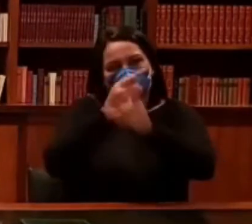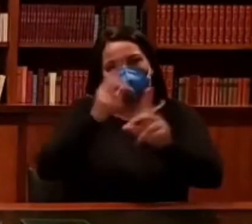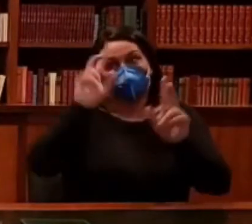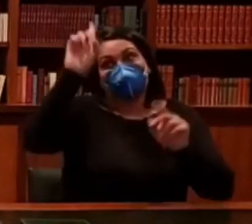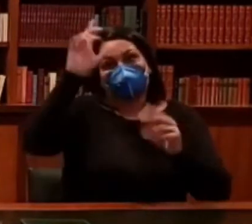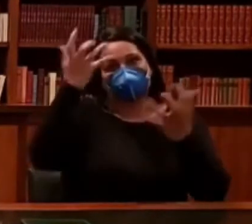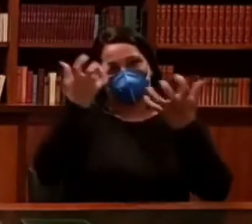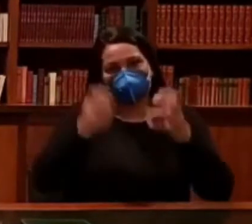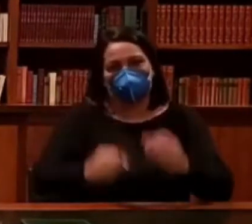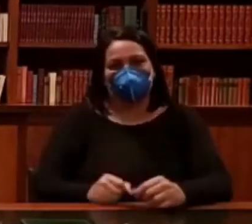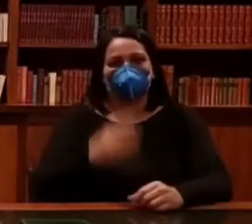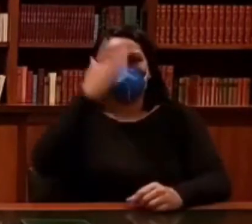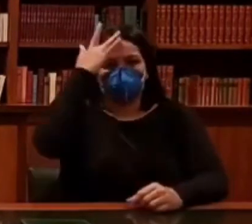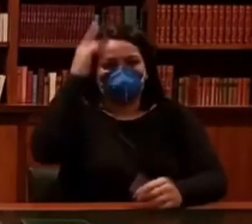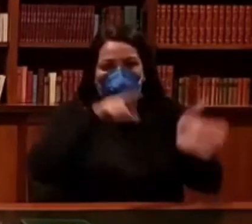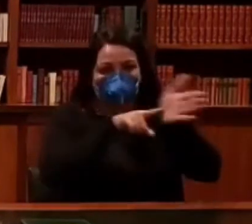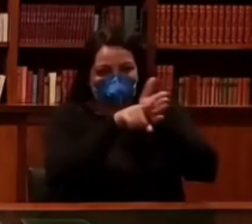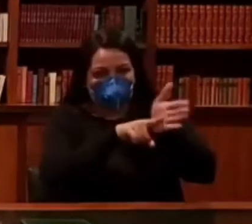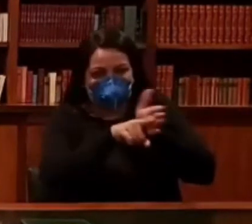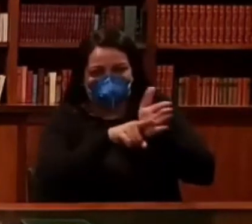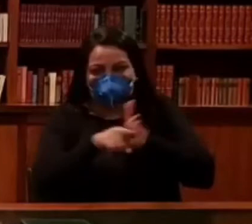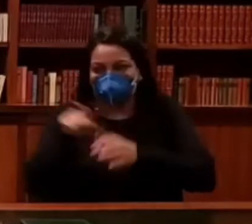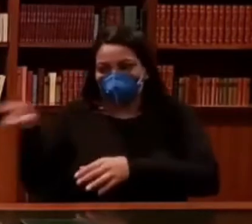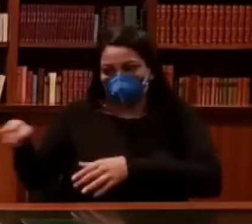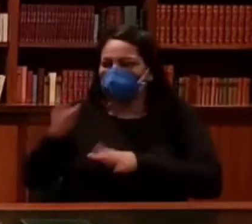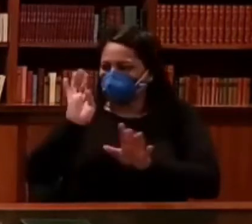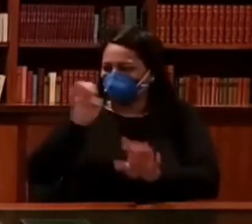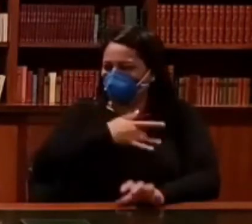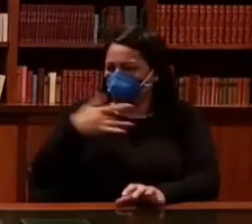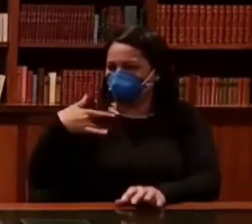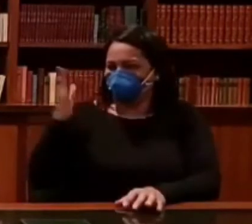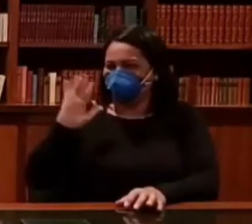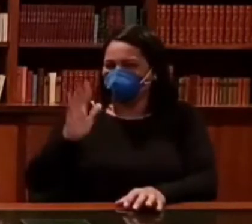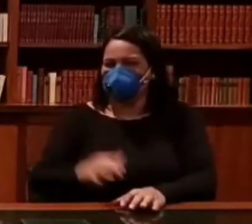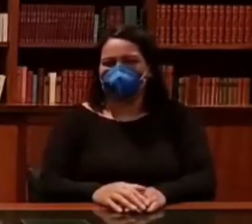Deus quiser. Amanhã sai o resultado, o paciente vai estar bem. Valeu. Valeu.